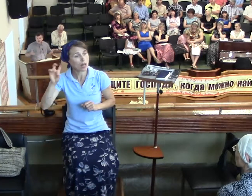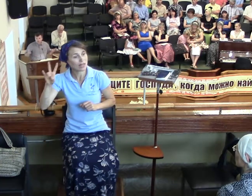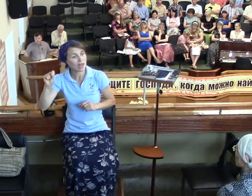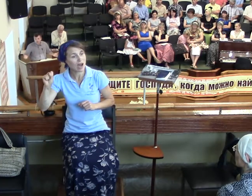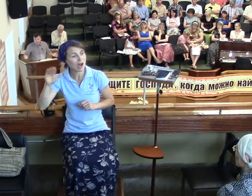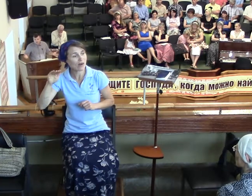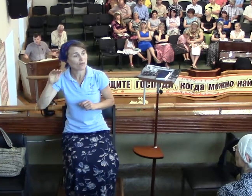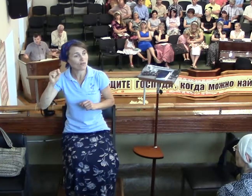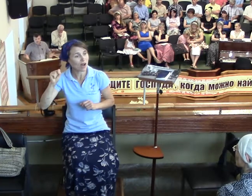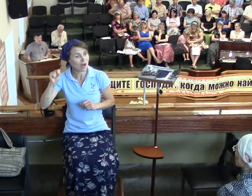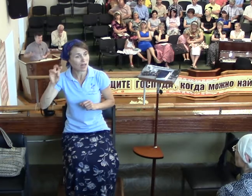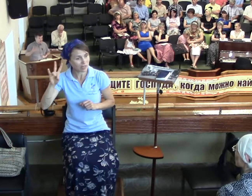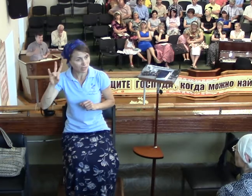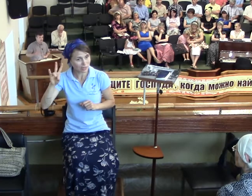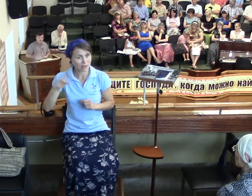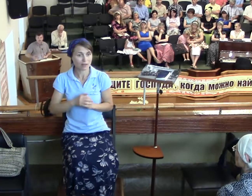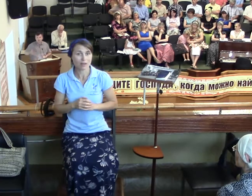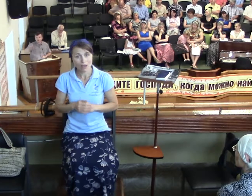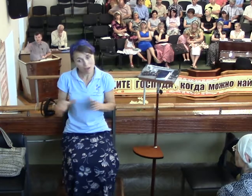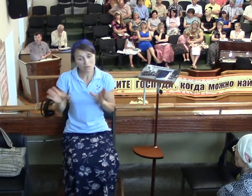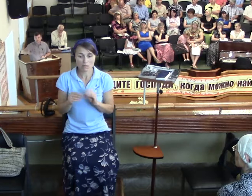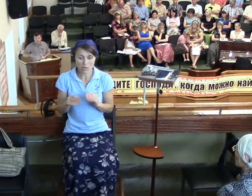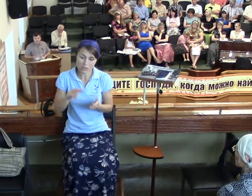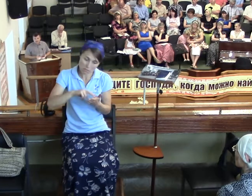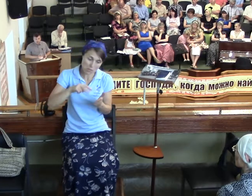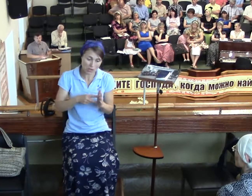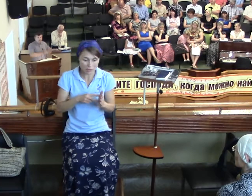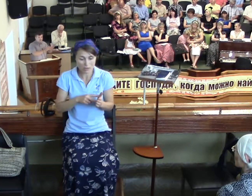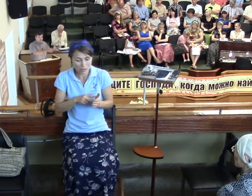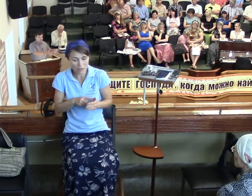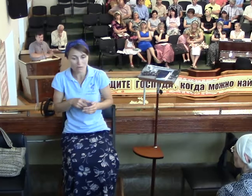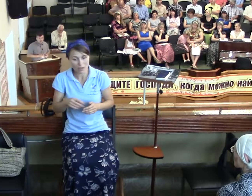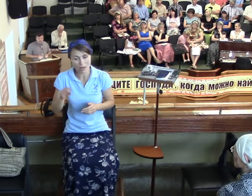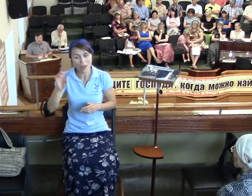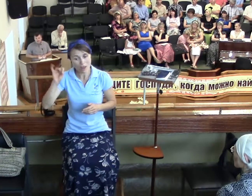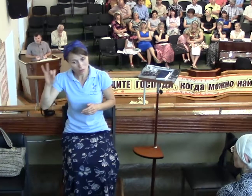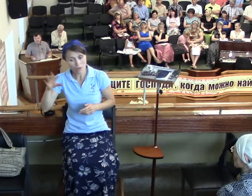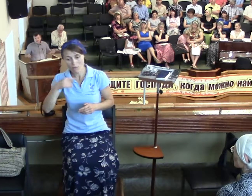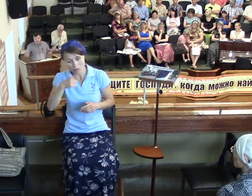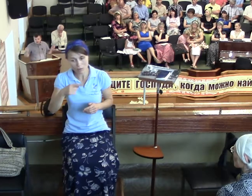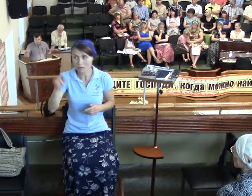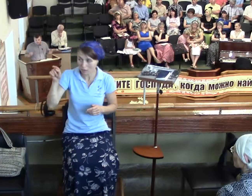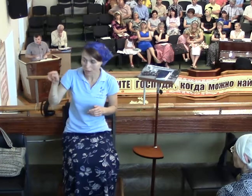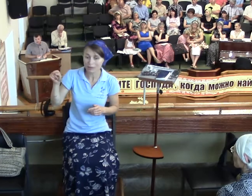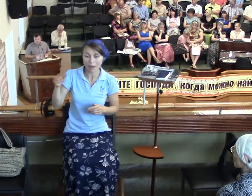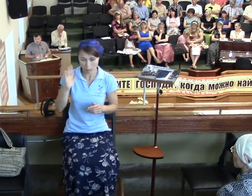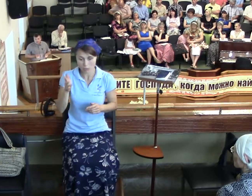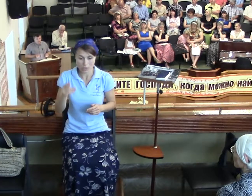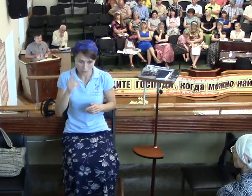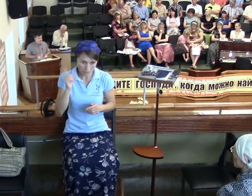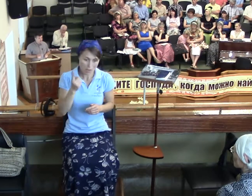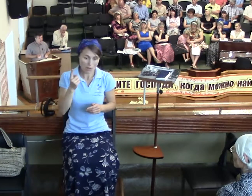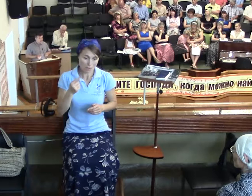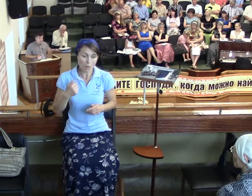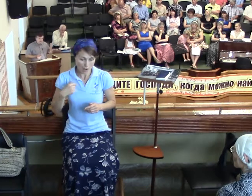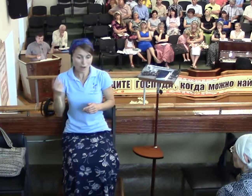они дальше будут править, может быть. Иоаннафан говорил, ты будешь первым, а я буду вторым по тебе. Они вместе одерживали победы,